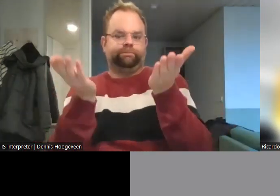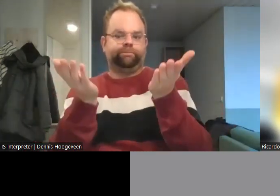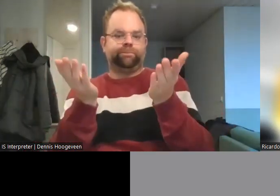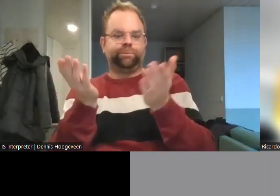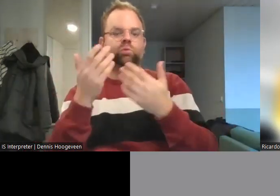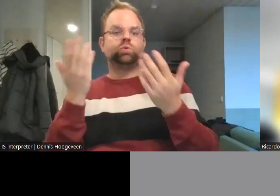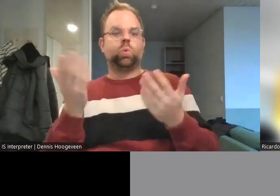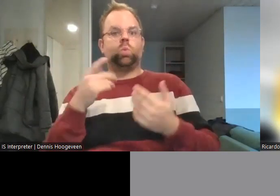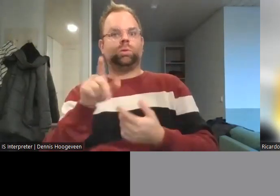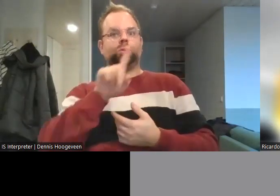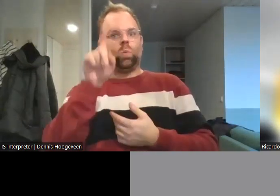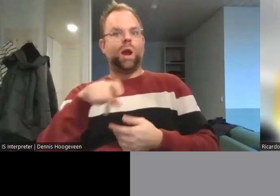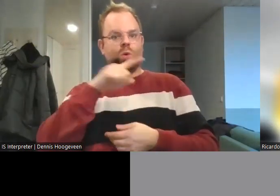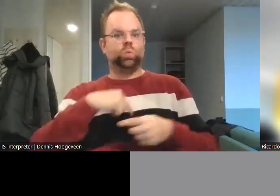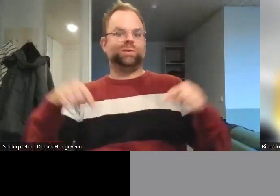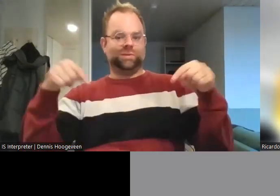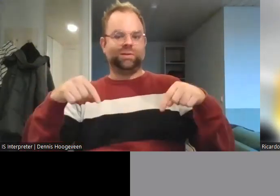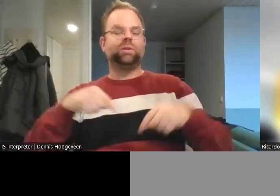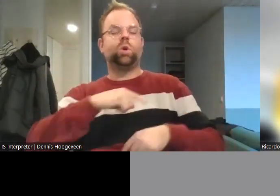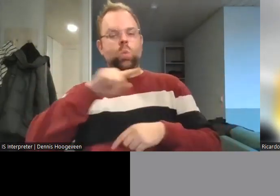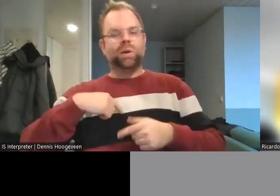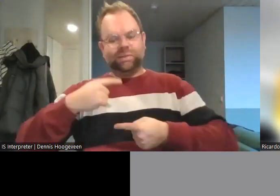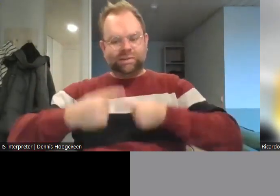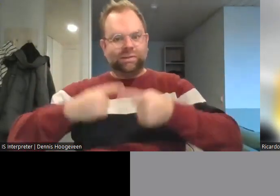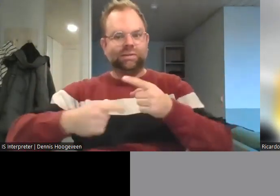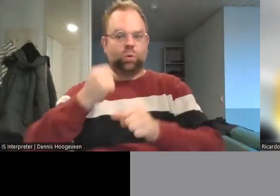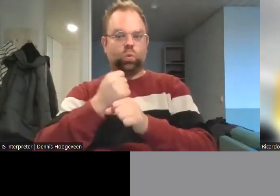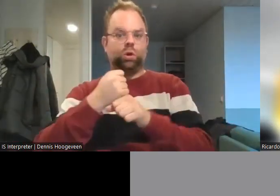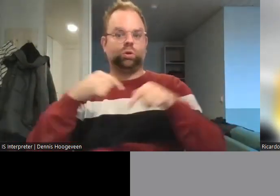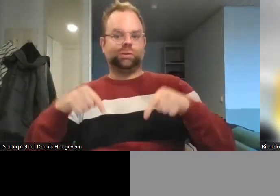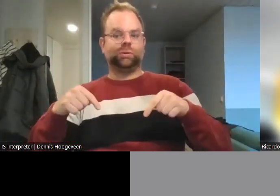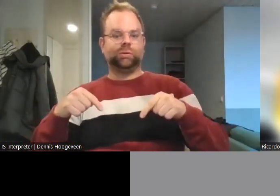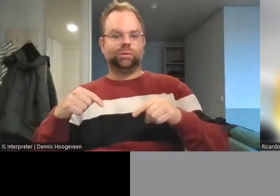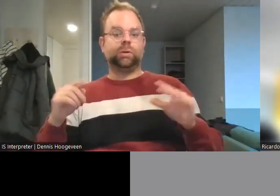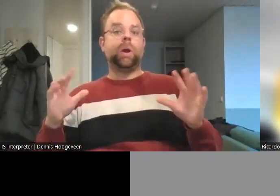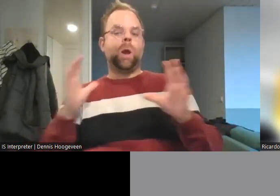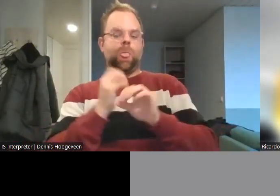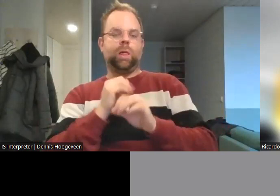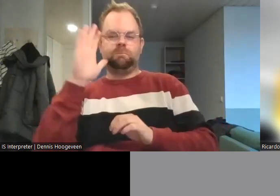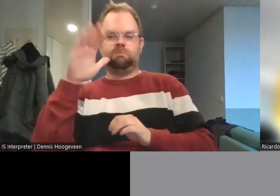l'interprétation est en train de fonctionner, n'est-ce pas?